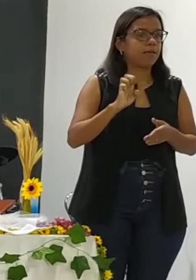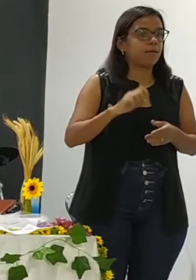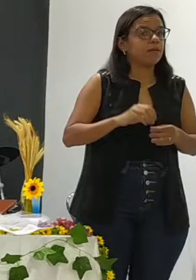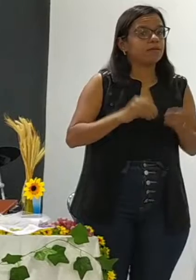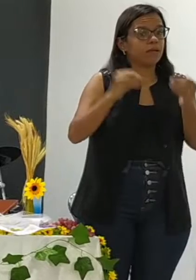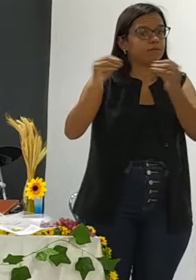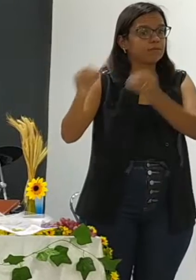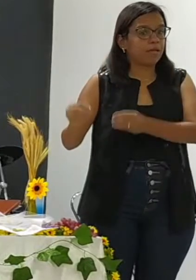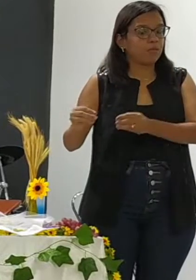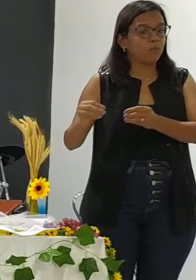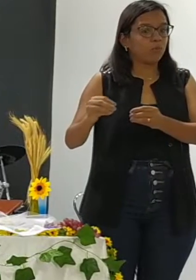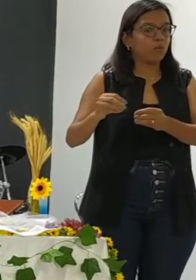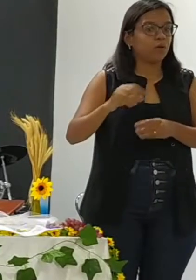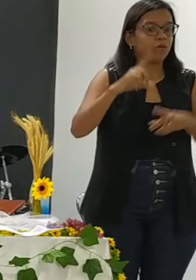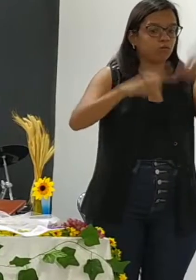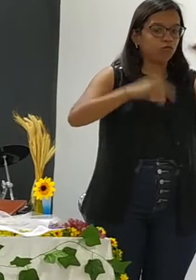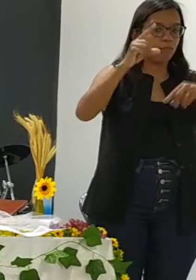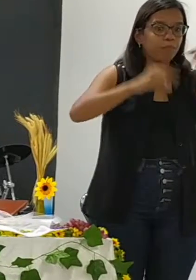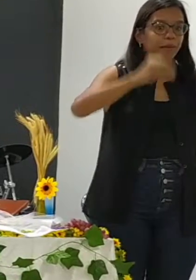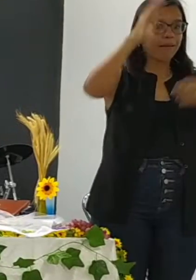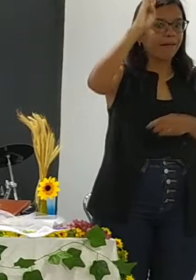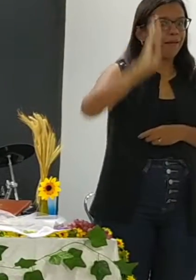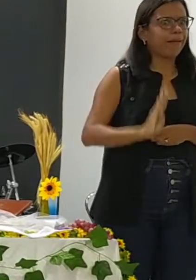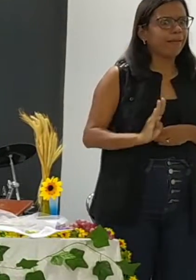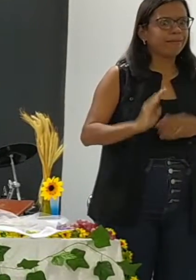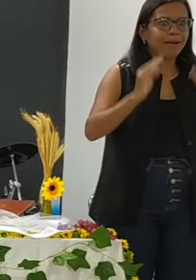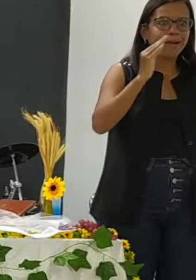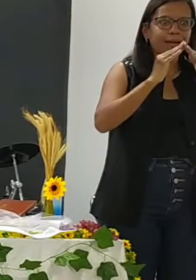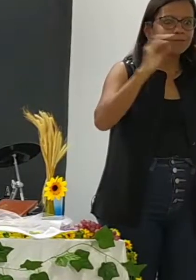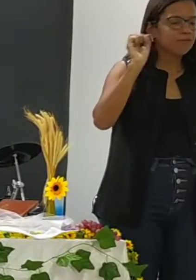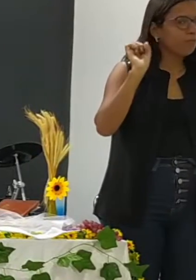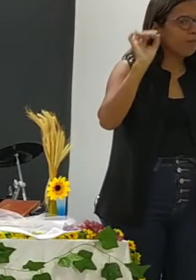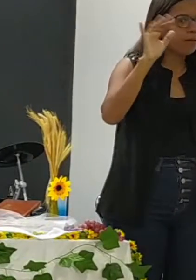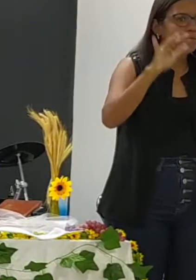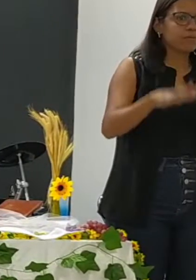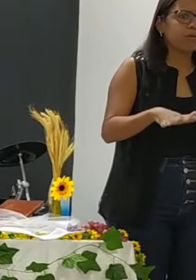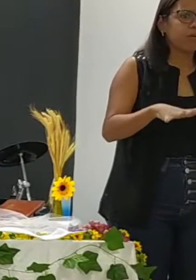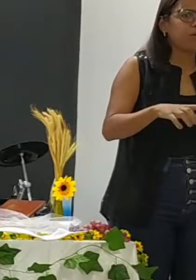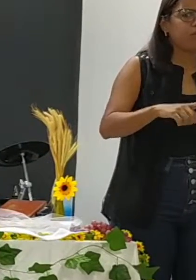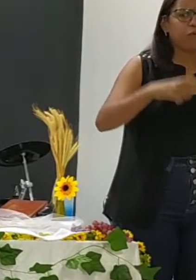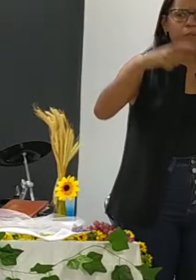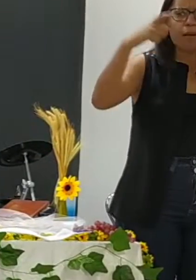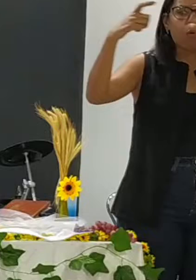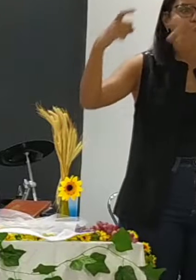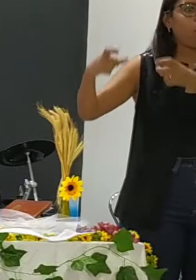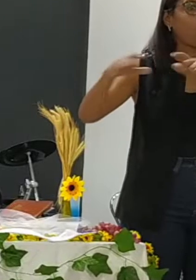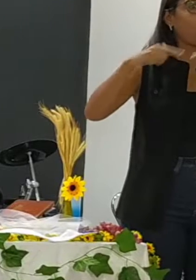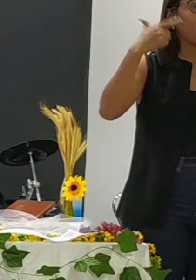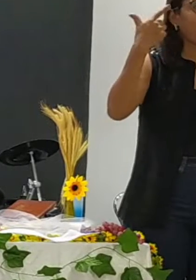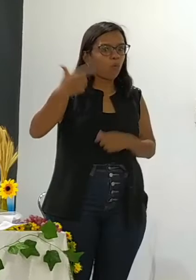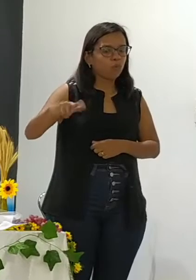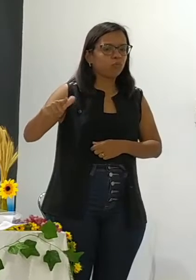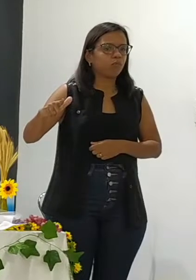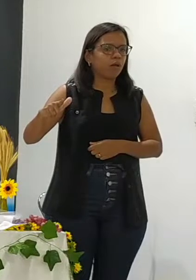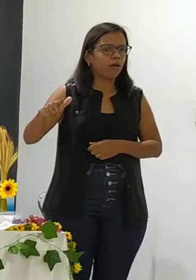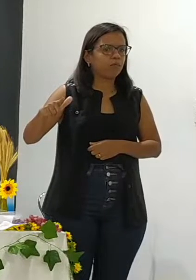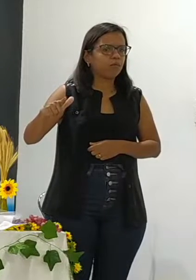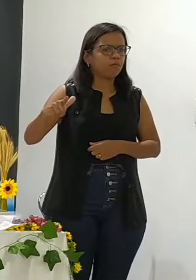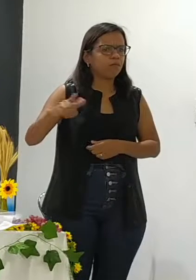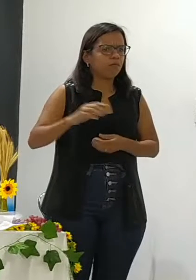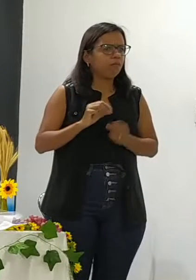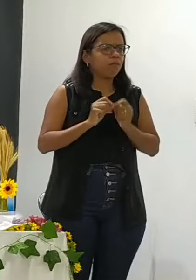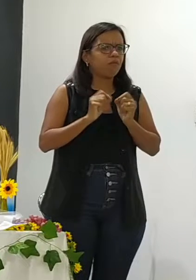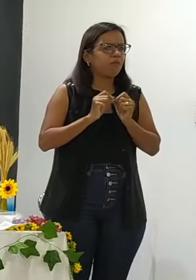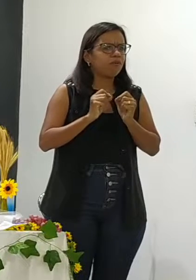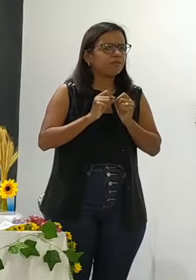do pão. Ele saiu da casa do pão e foi para Moabe. O que ele foi